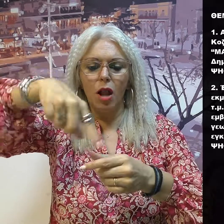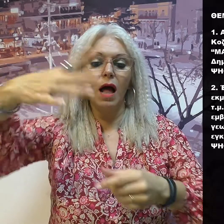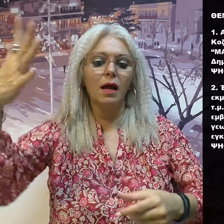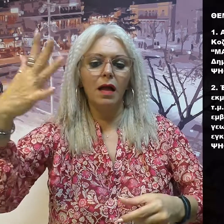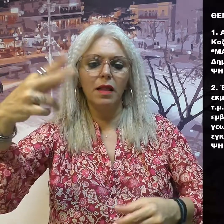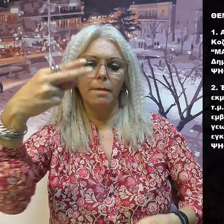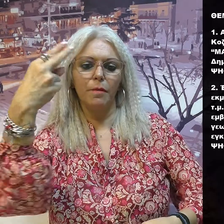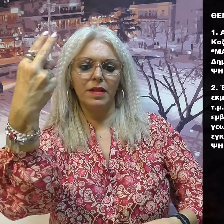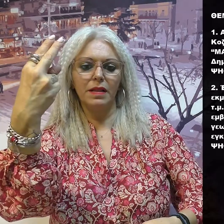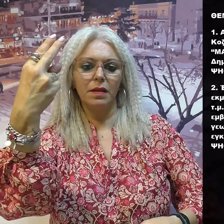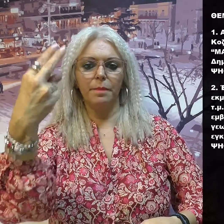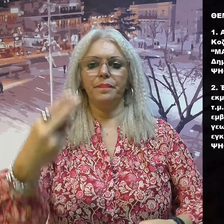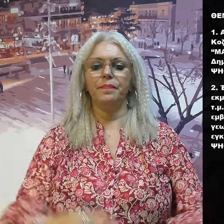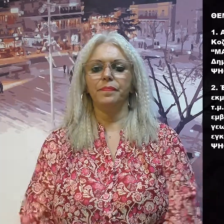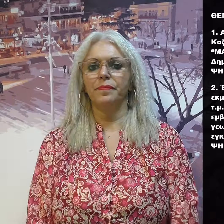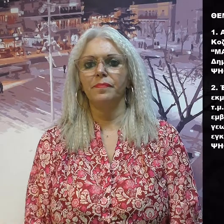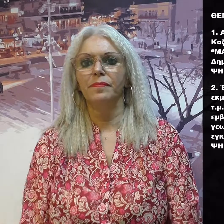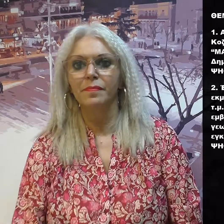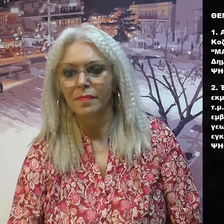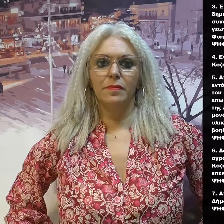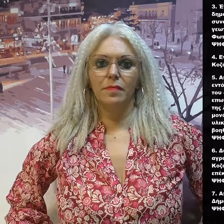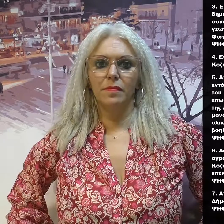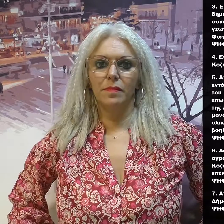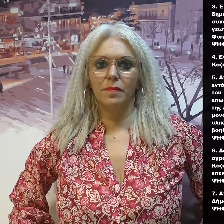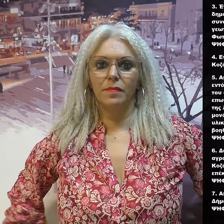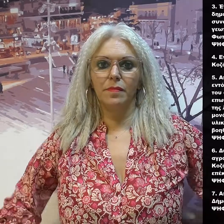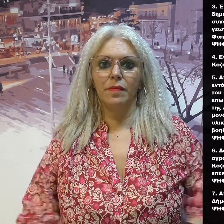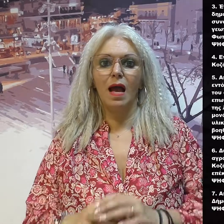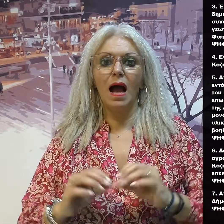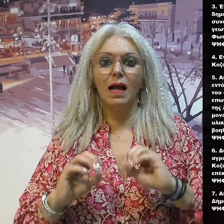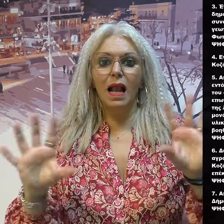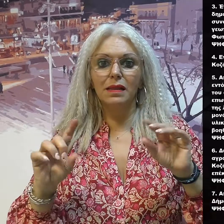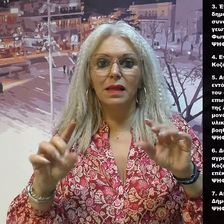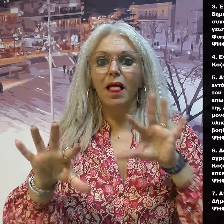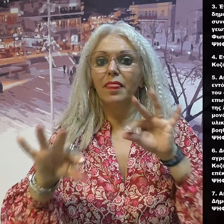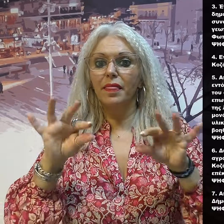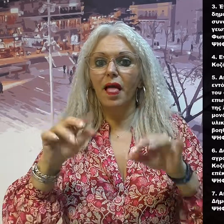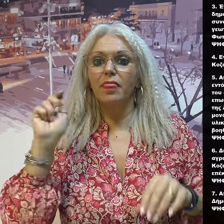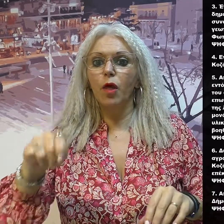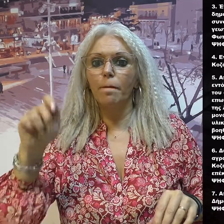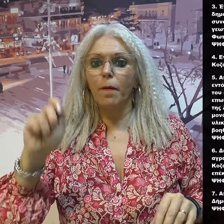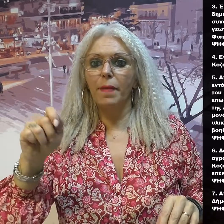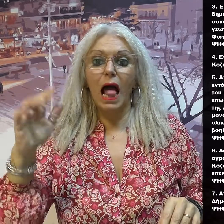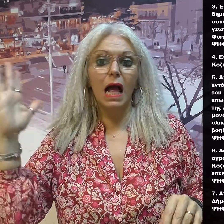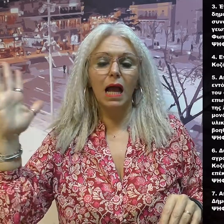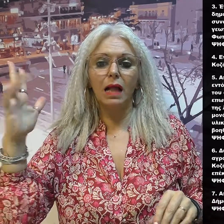πάρκου. Ψηφίστηκε κατά πλειοψηφία. 3. Έγκριση διενέργειας δημοπρασίας για την εκμίσωση δημοτικών εκτάσεων